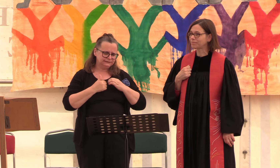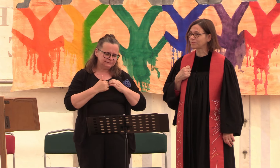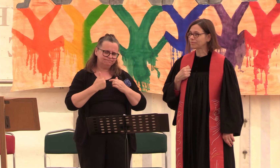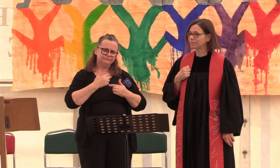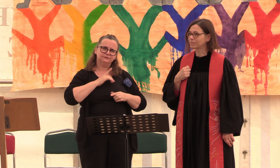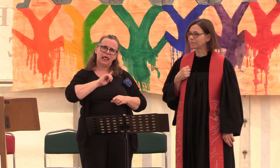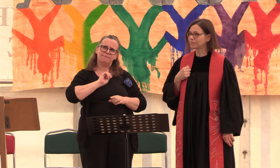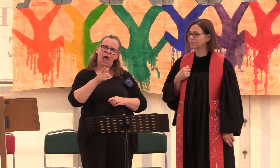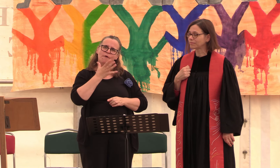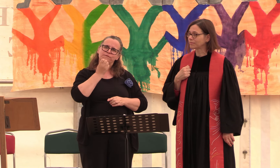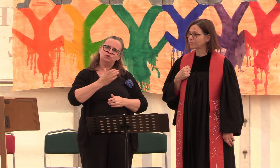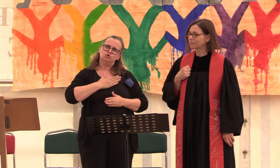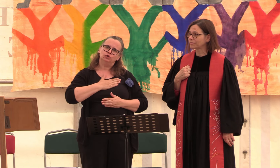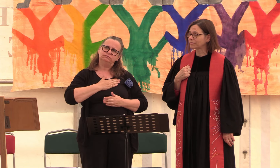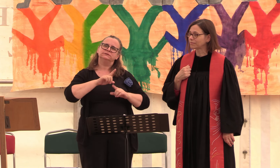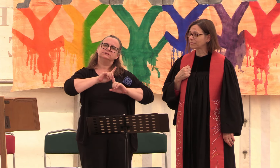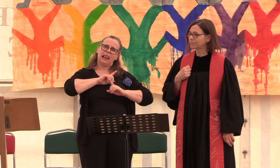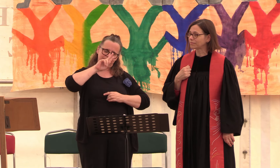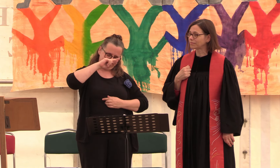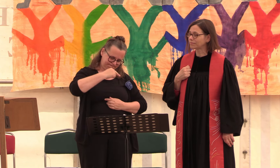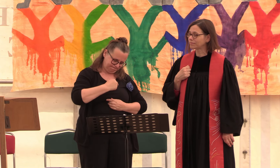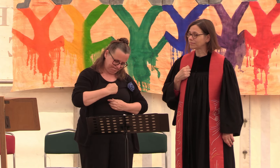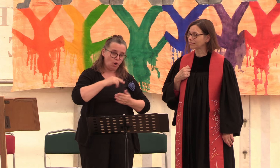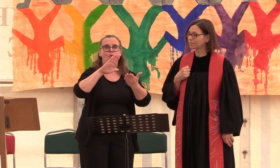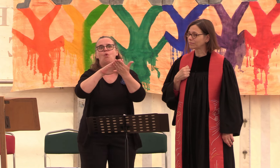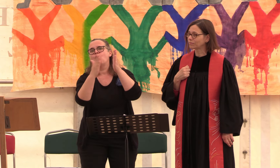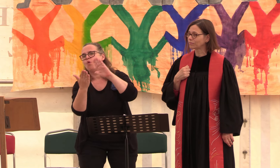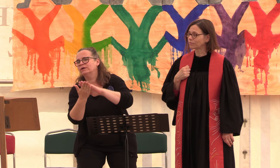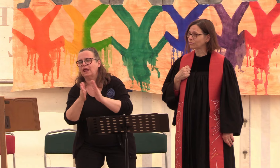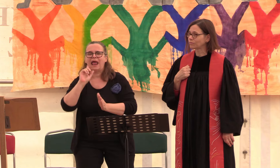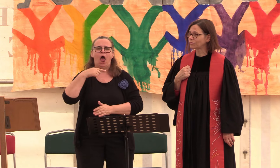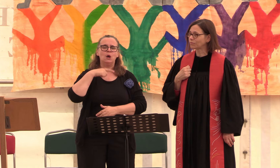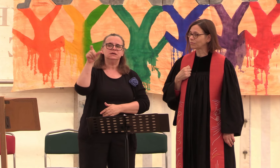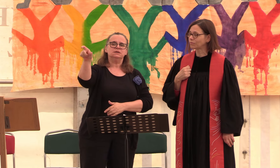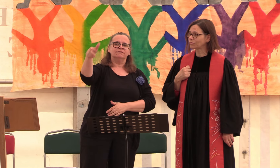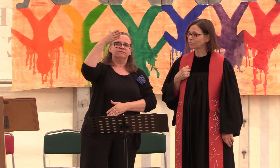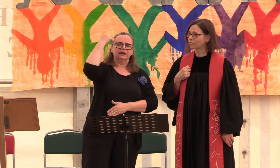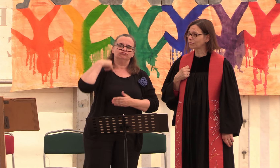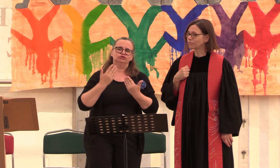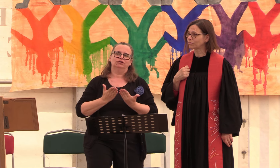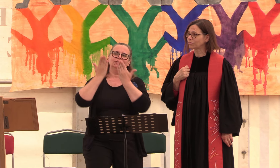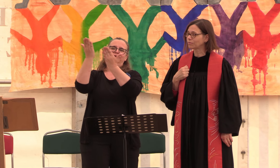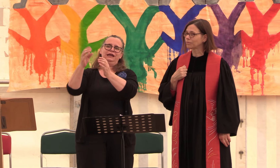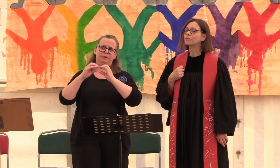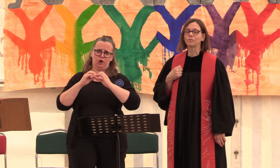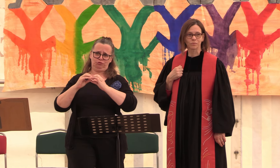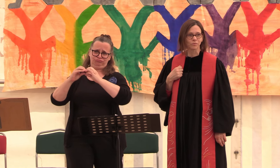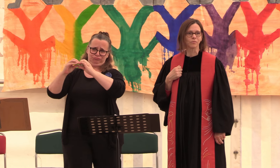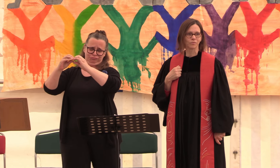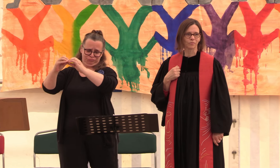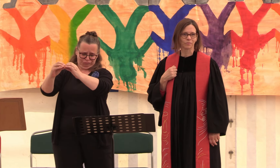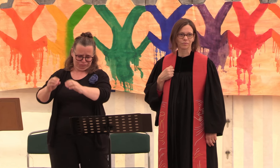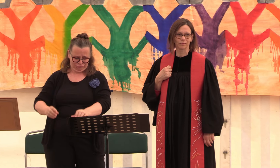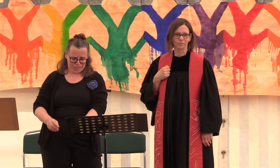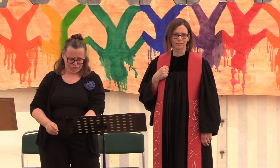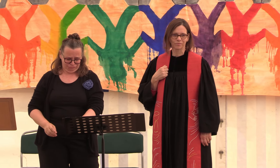Ihr könnt überlegen, ob ihr das Herz für euch behaltet oder vielleicht